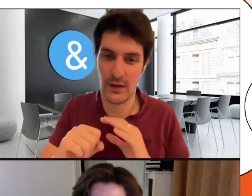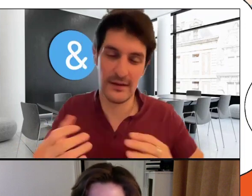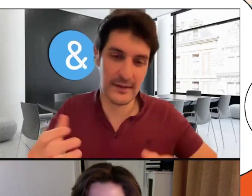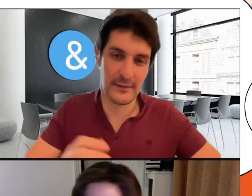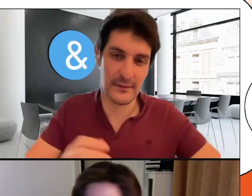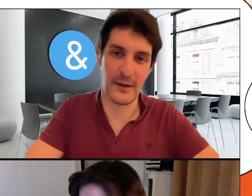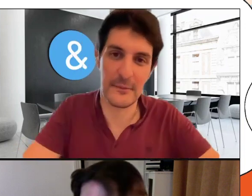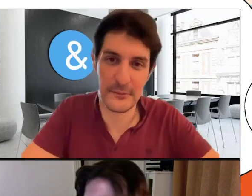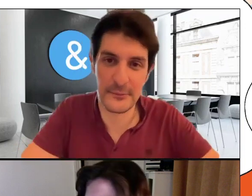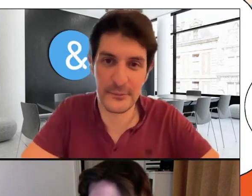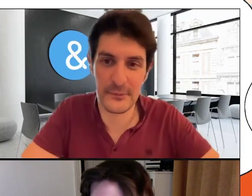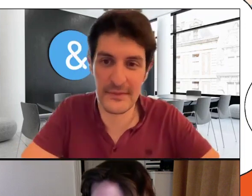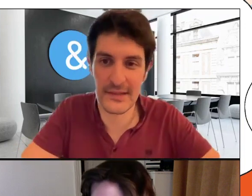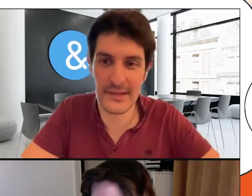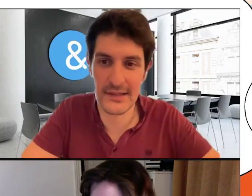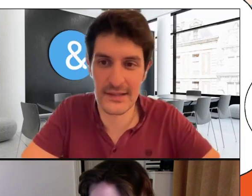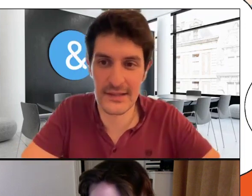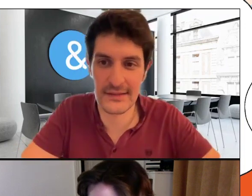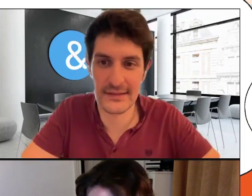Voilà.